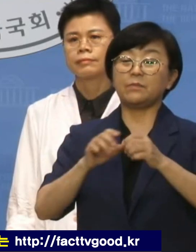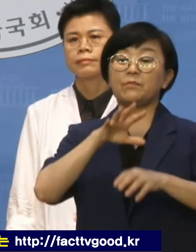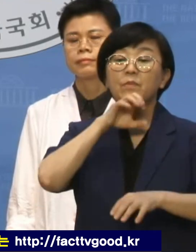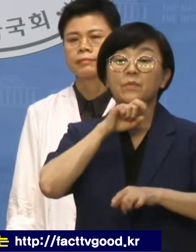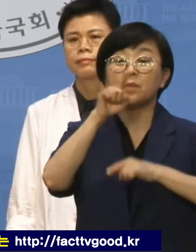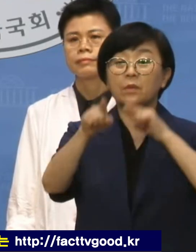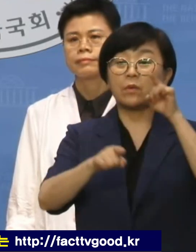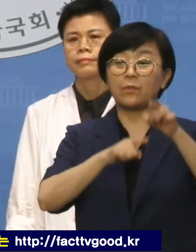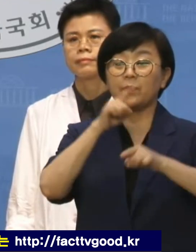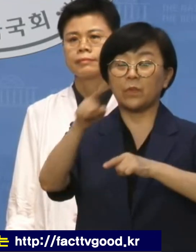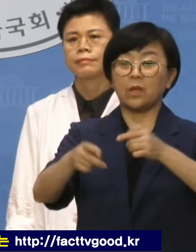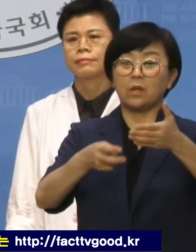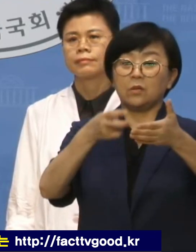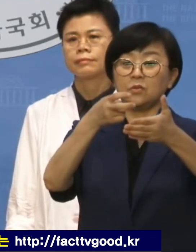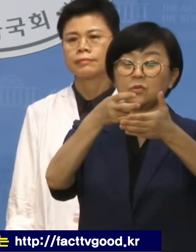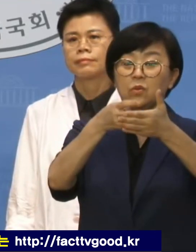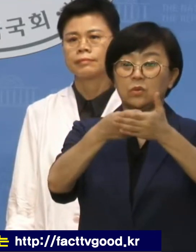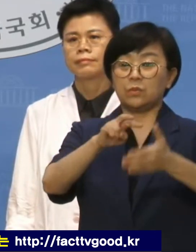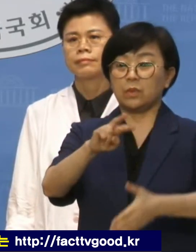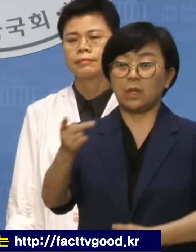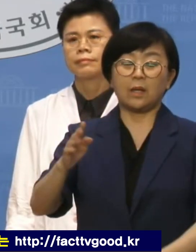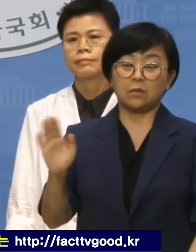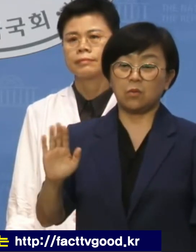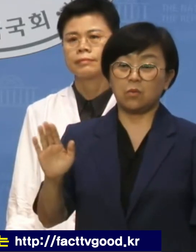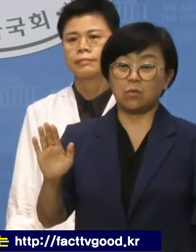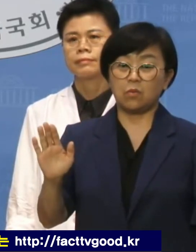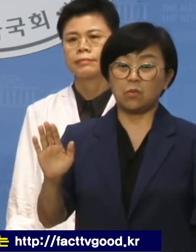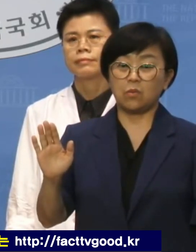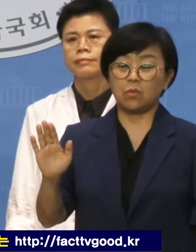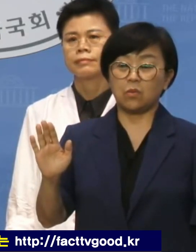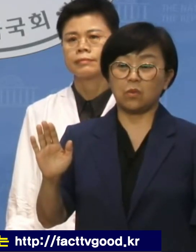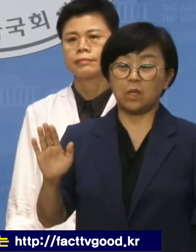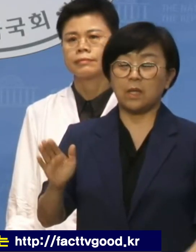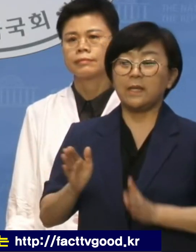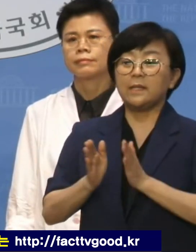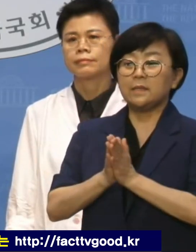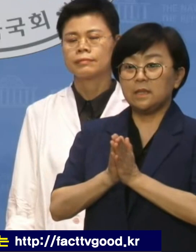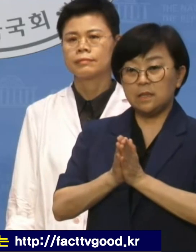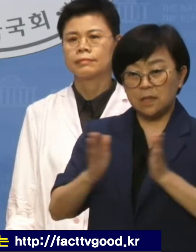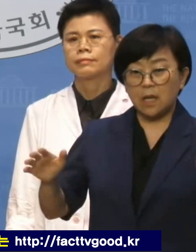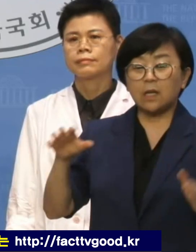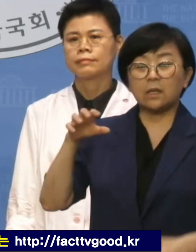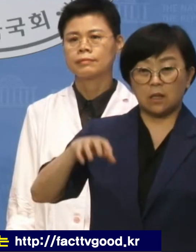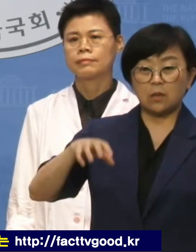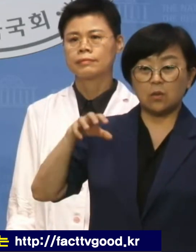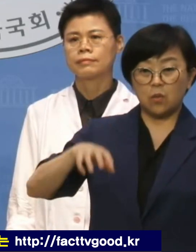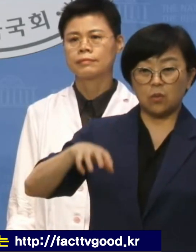발생한 것은 종점부를 변경해달라는 게 아니고요. 시점부인 가밀